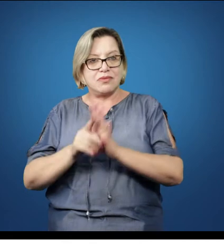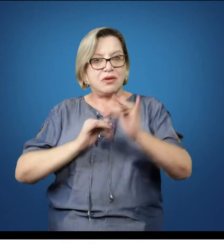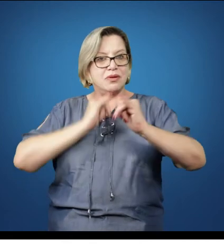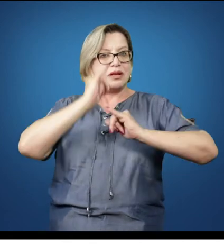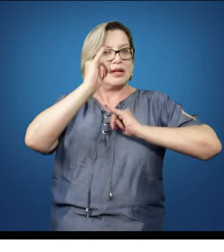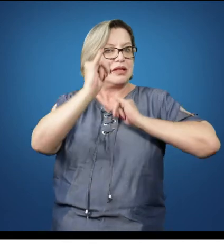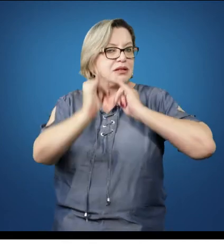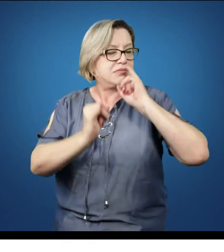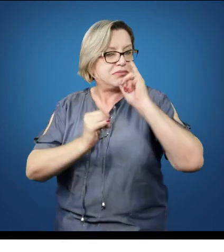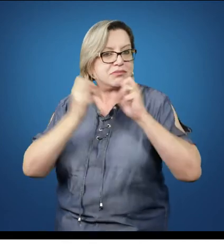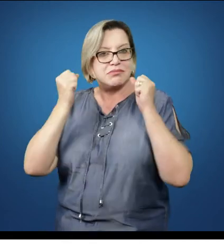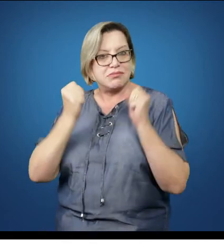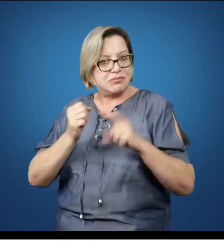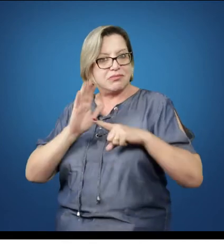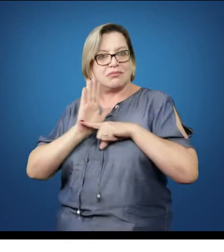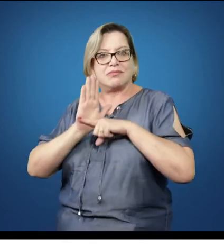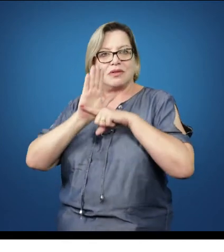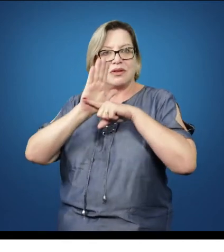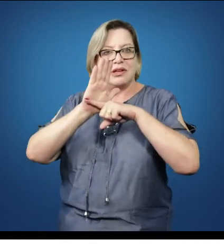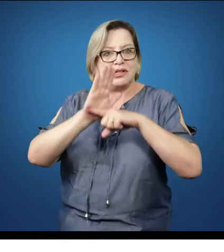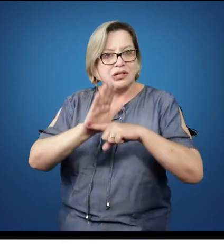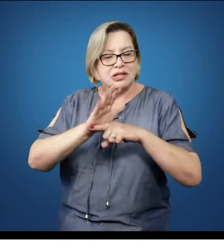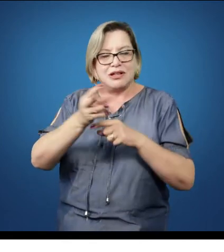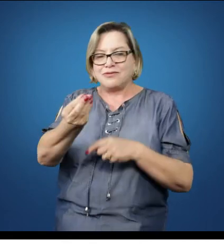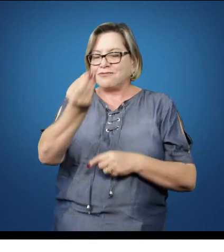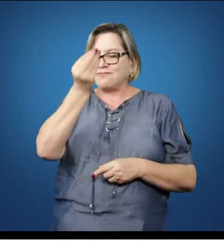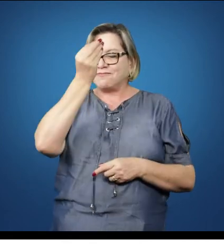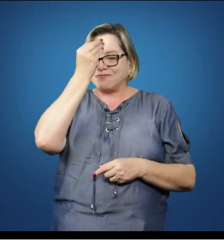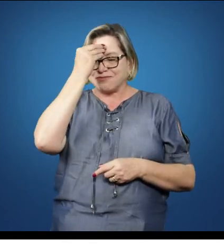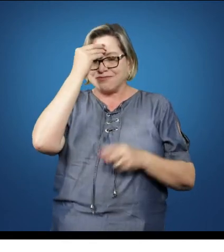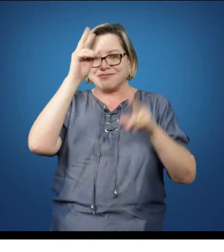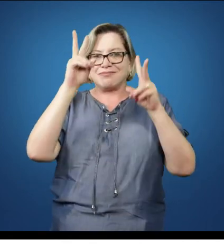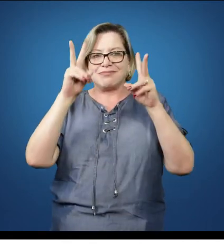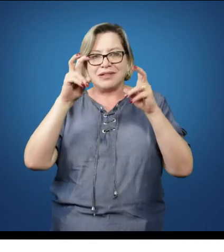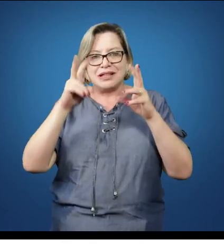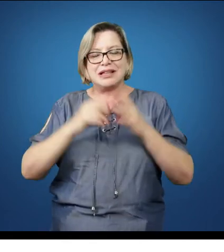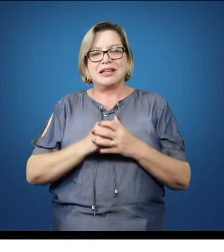poder auxiliar também vocês na absorção desses conteúdos